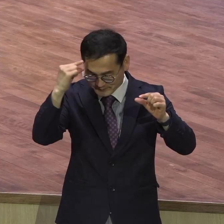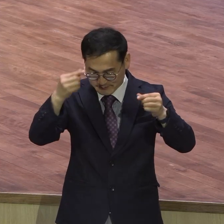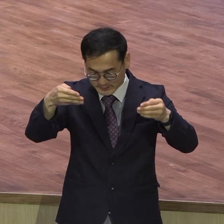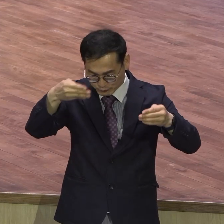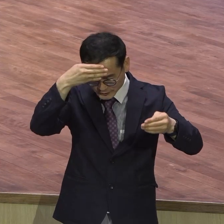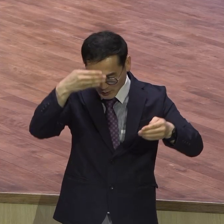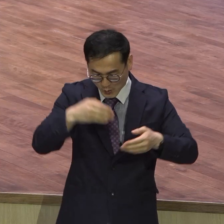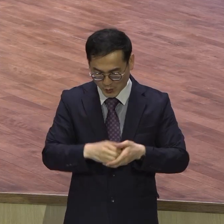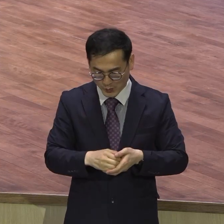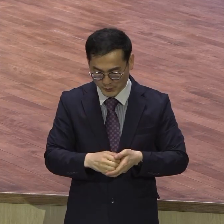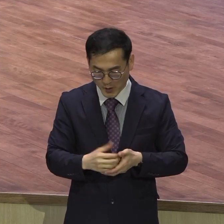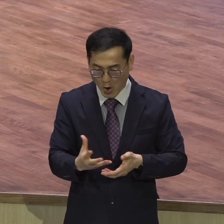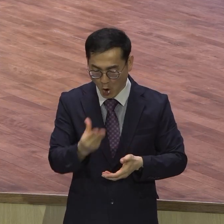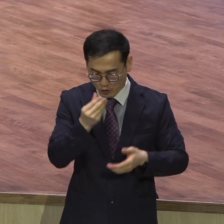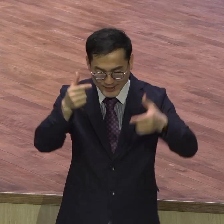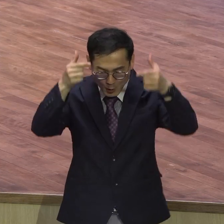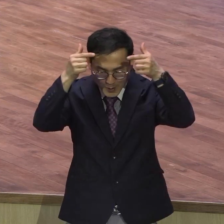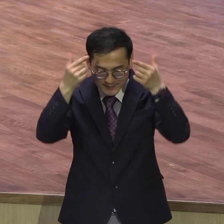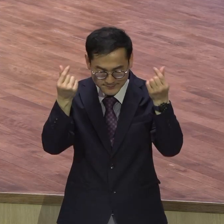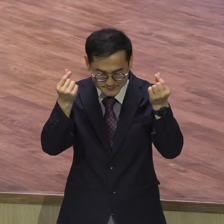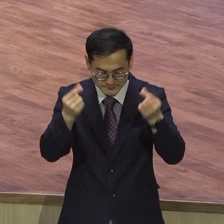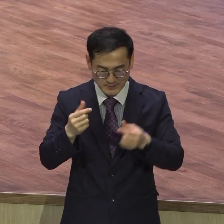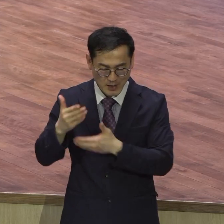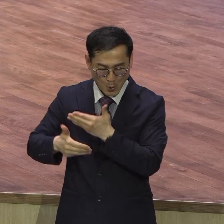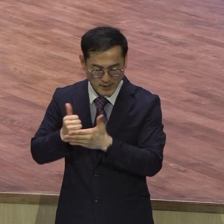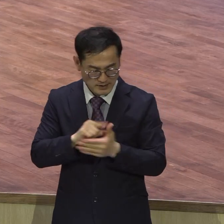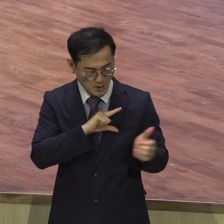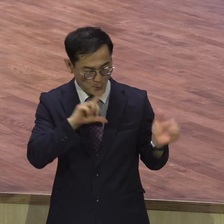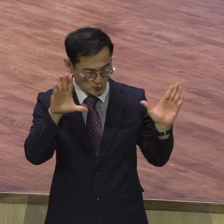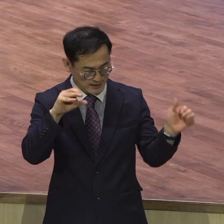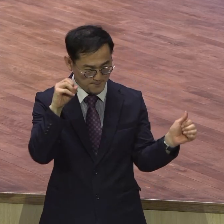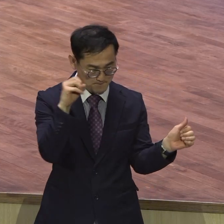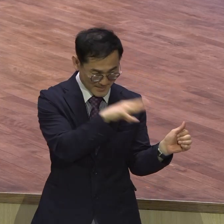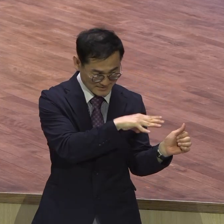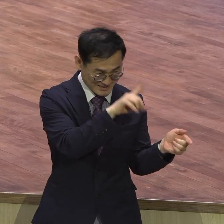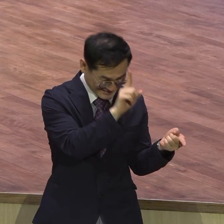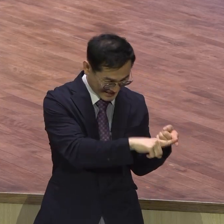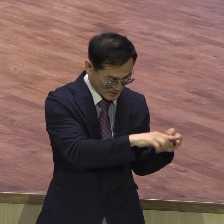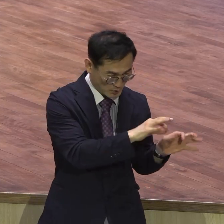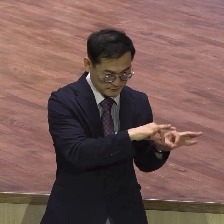곧 거룩한 관이라 여호와께서 모세에게 맹영하신 것과 같았더라.